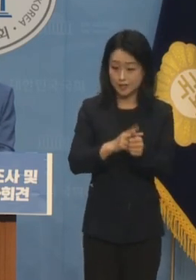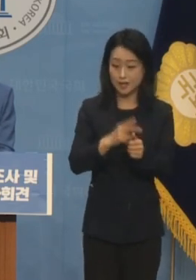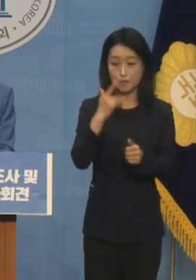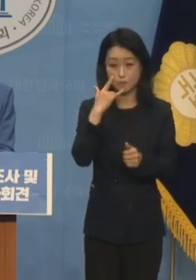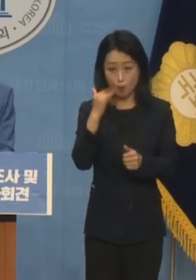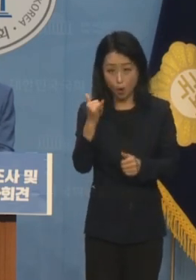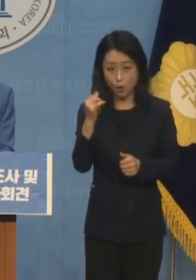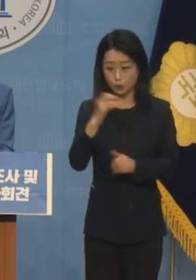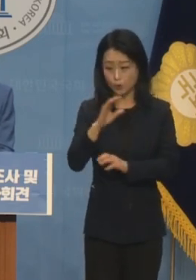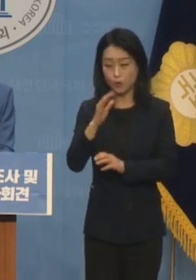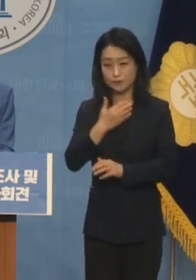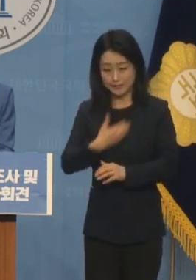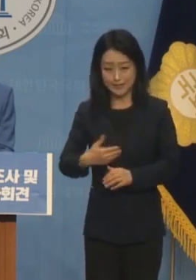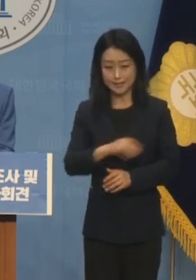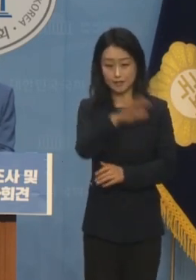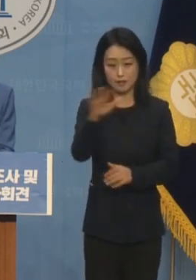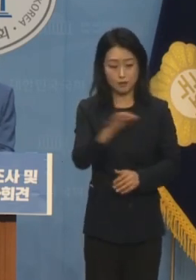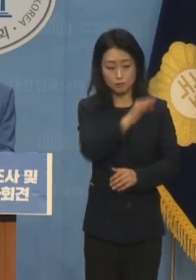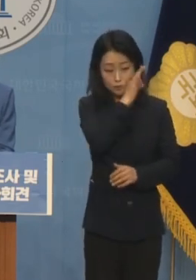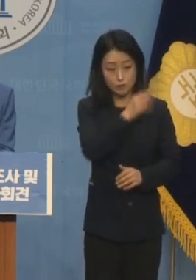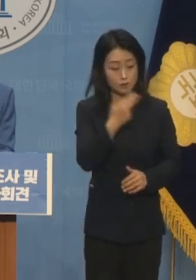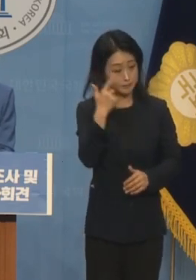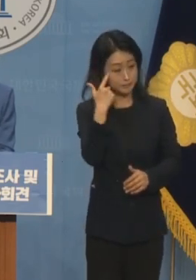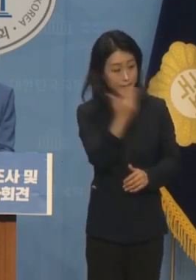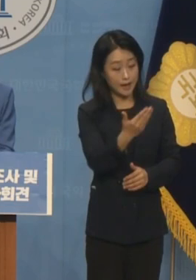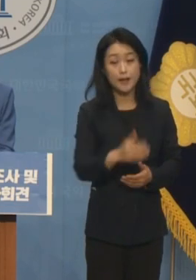국민 앞에 부끄럽지 않습니까?